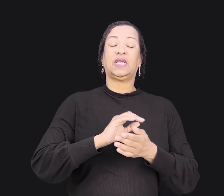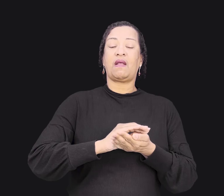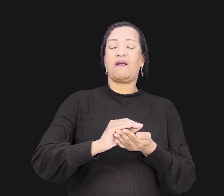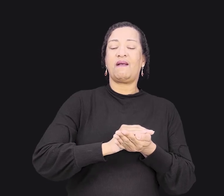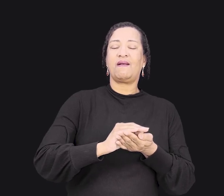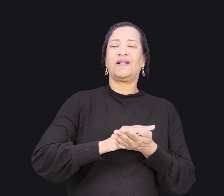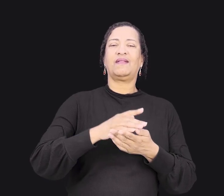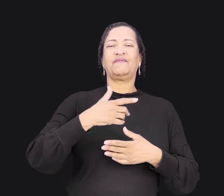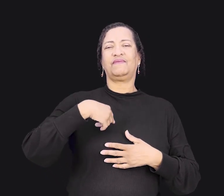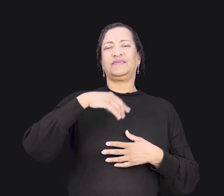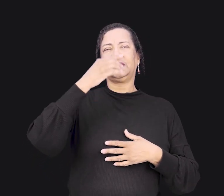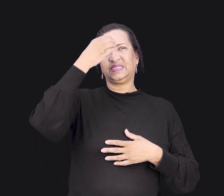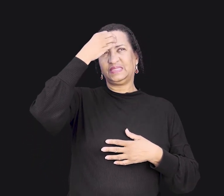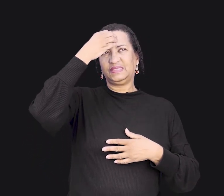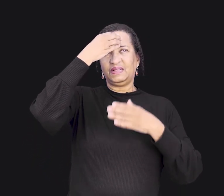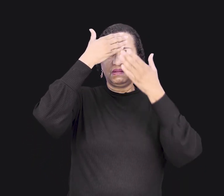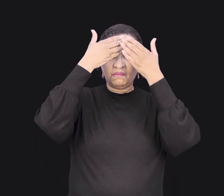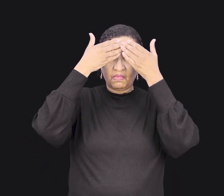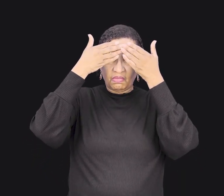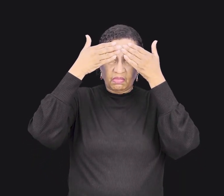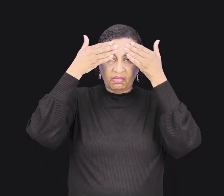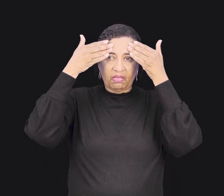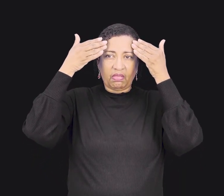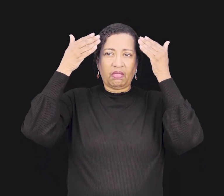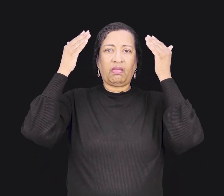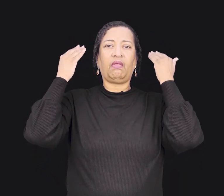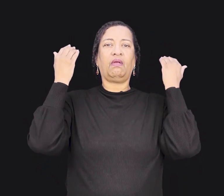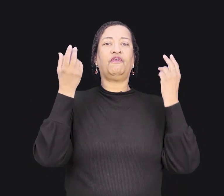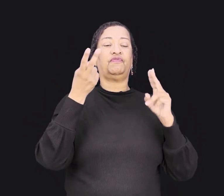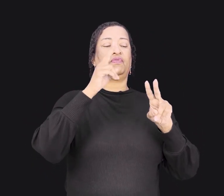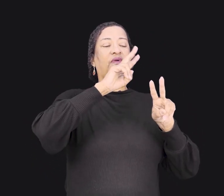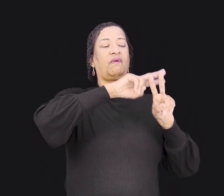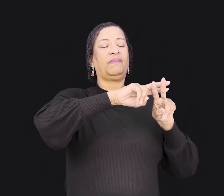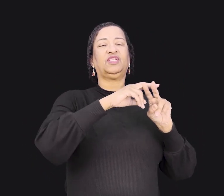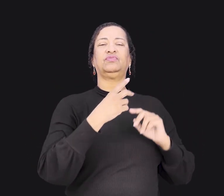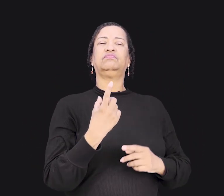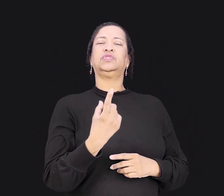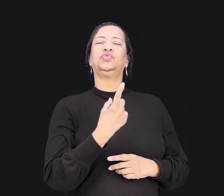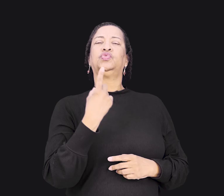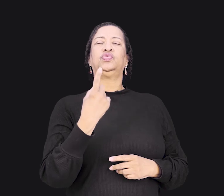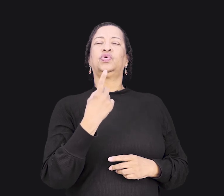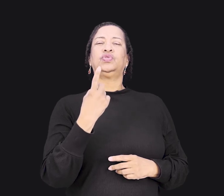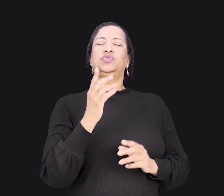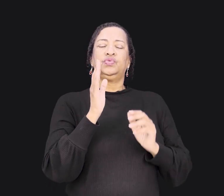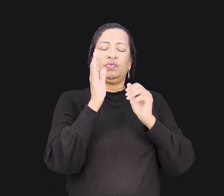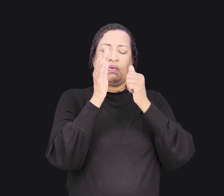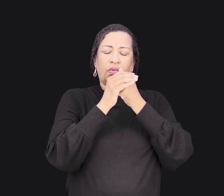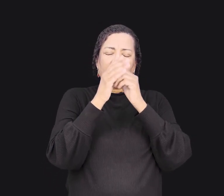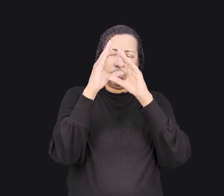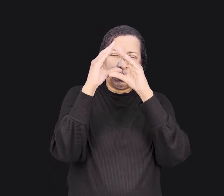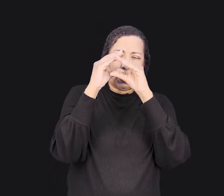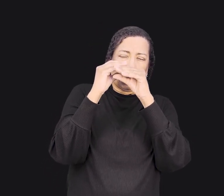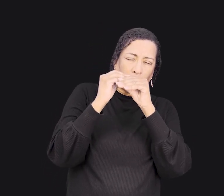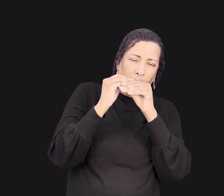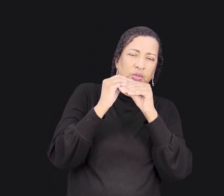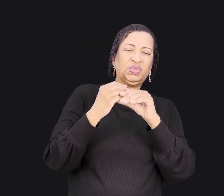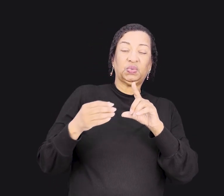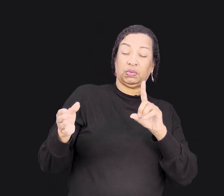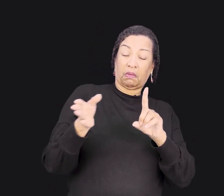são privados de sono, confinados em solitárias, impedidos de ver qualquer tipo de luz, espancados, ameaçados de morte. Passam